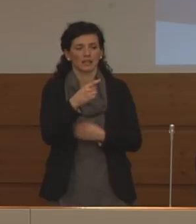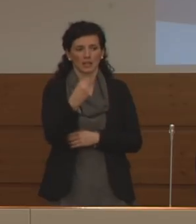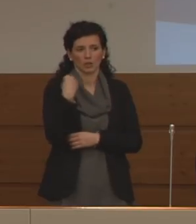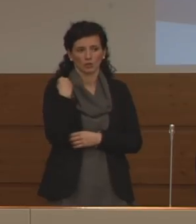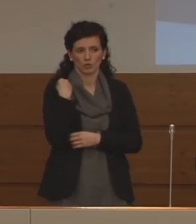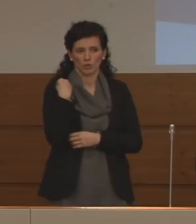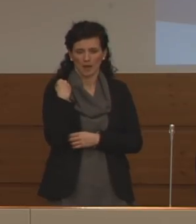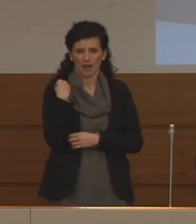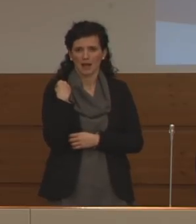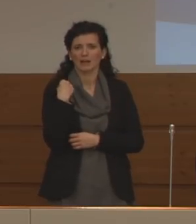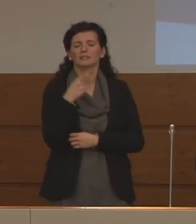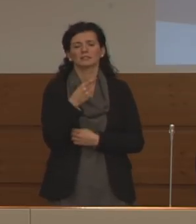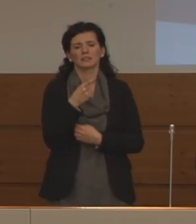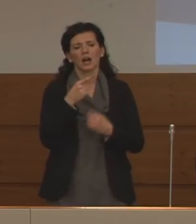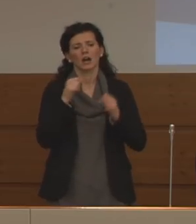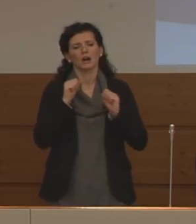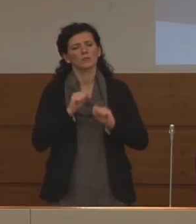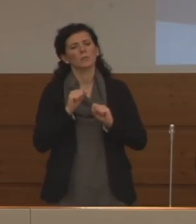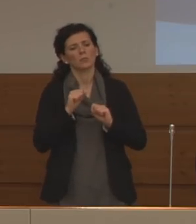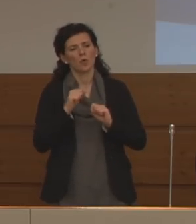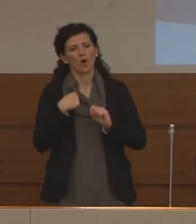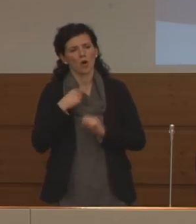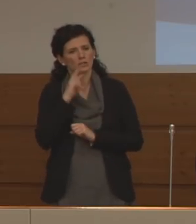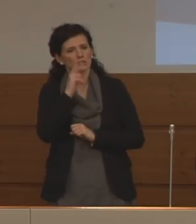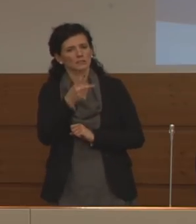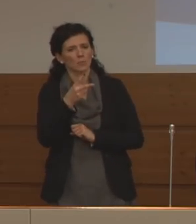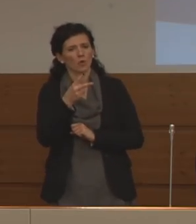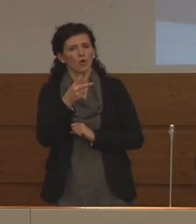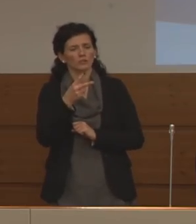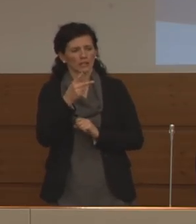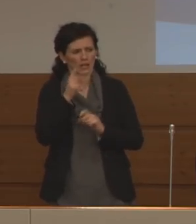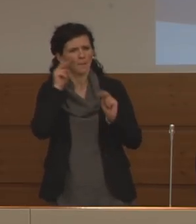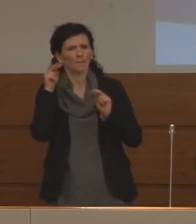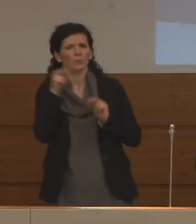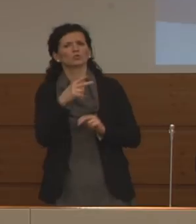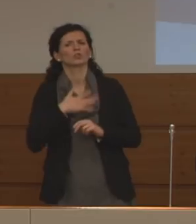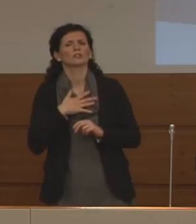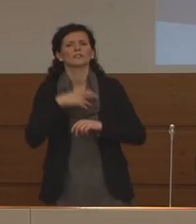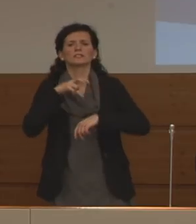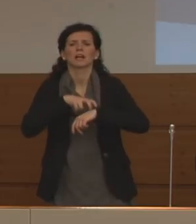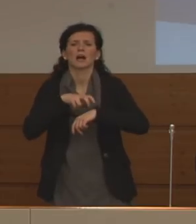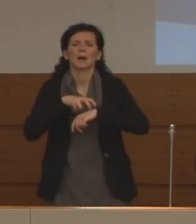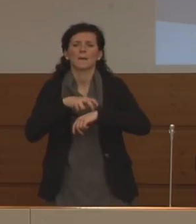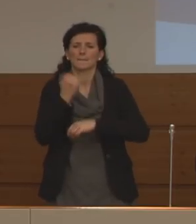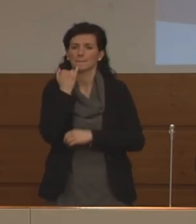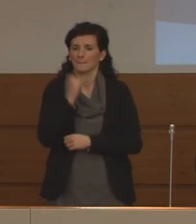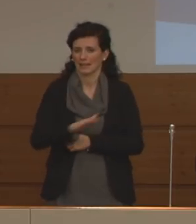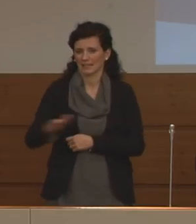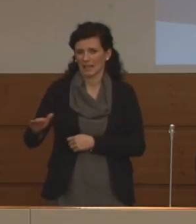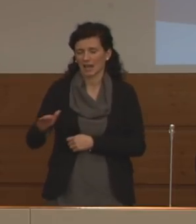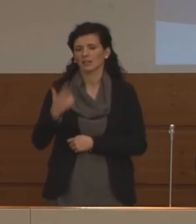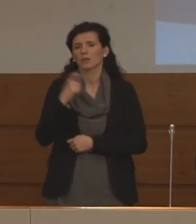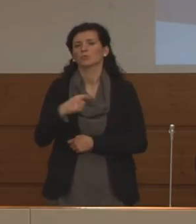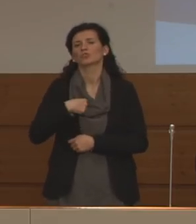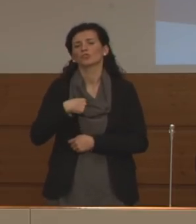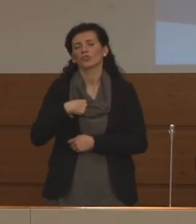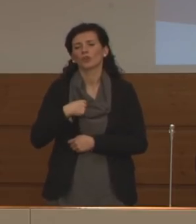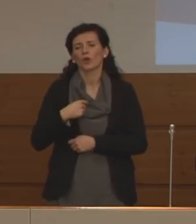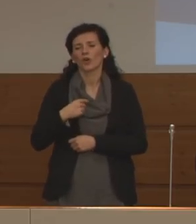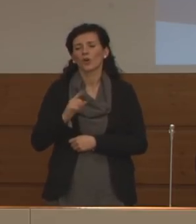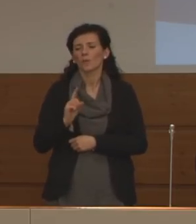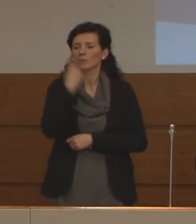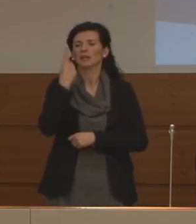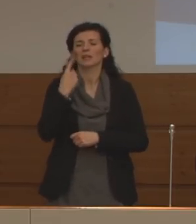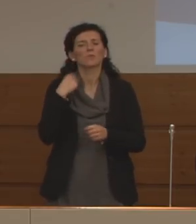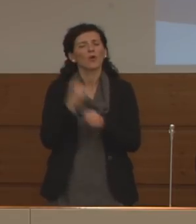commentare da pediatra perché come sapete il mio principale lavoro che spero di tornare a fare